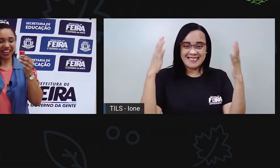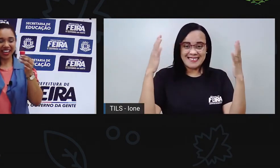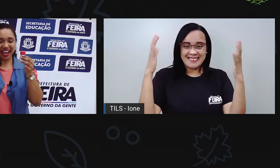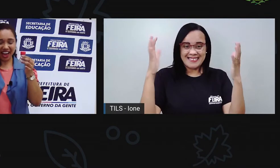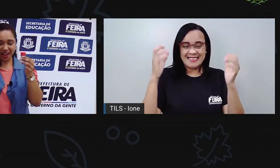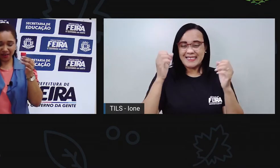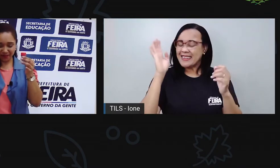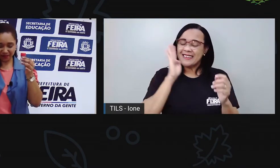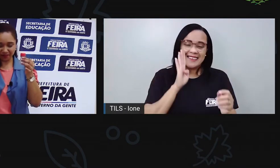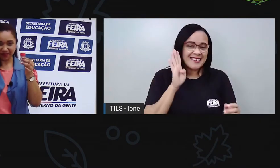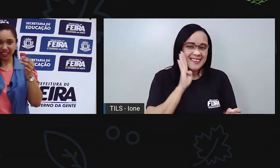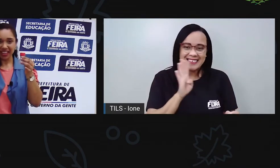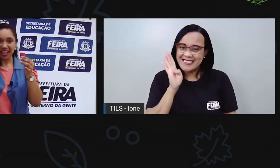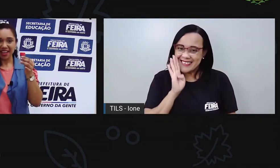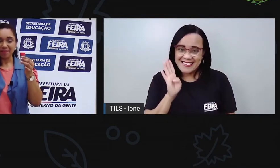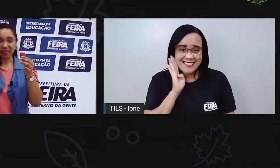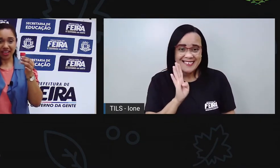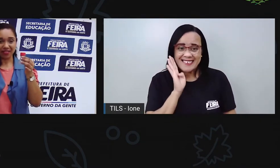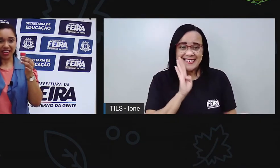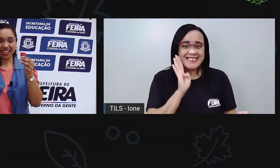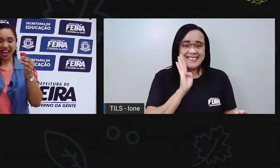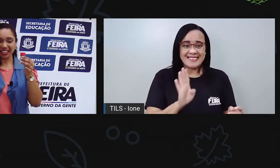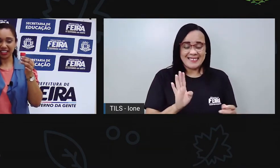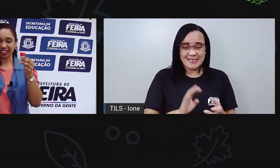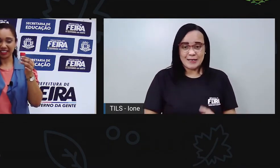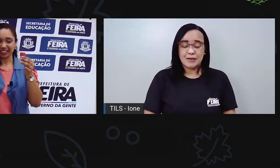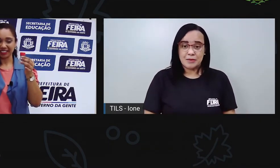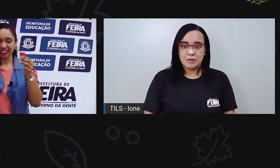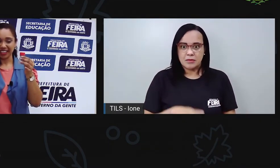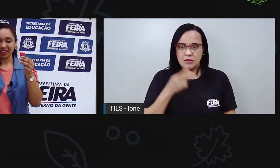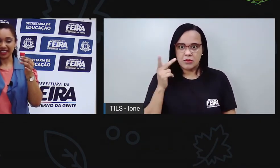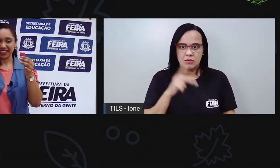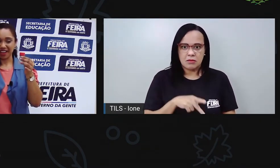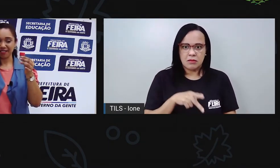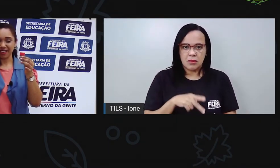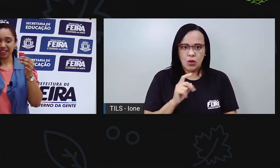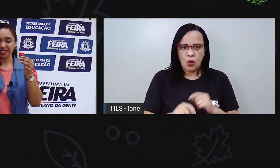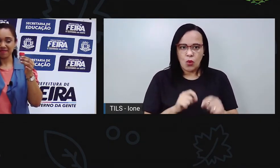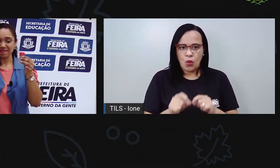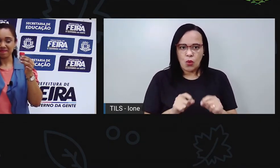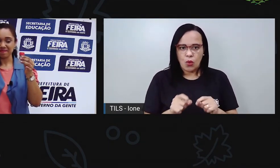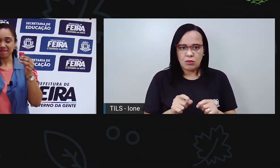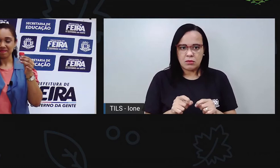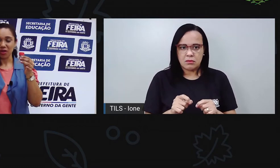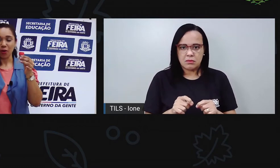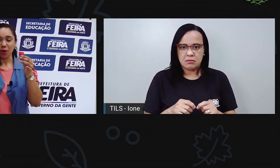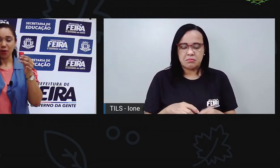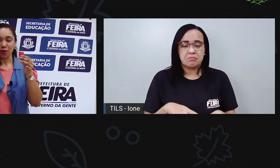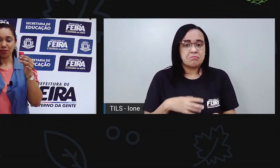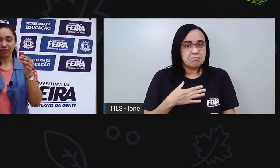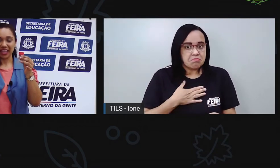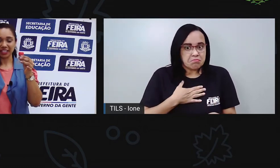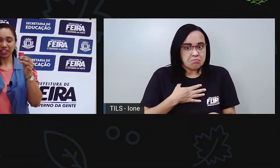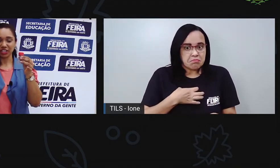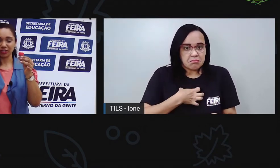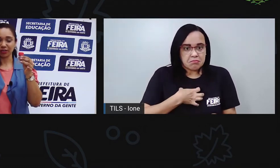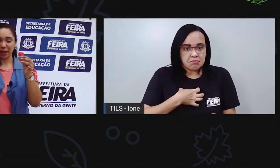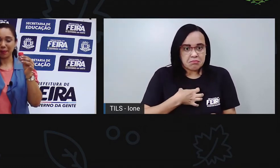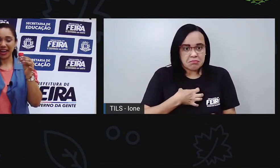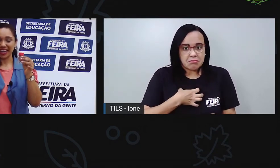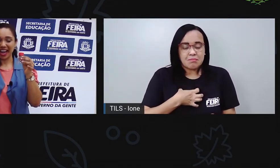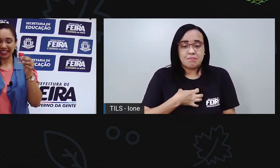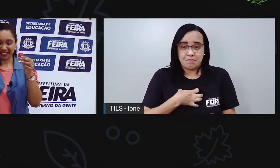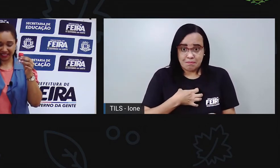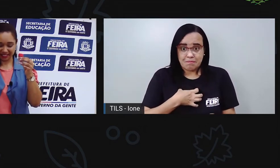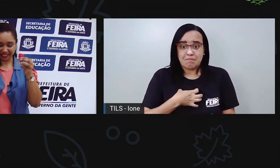Muito legal. Para falar a verdade, eu estava com vontade de voltar